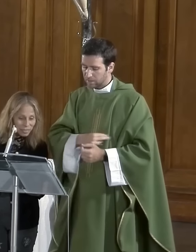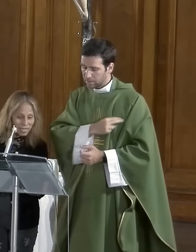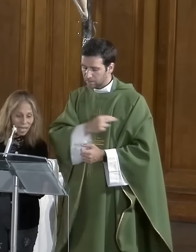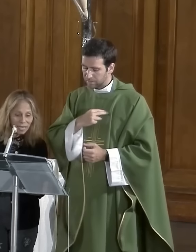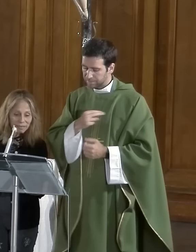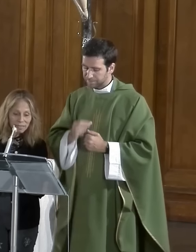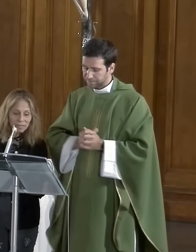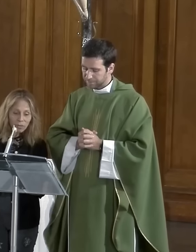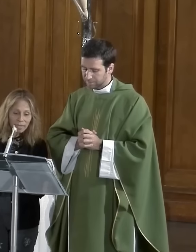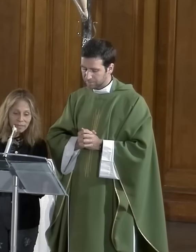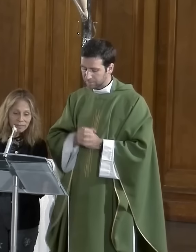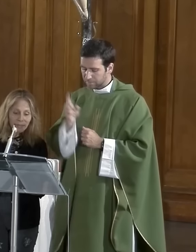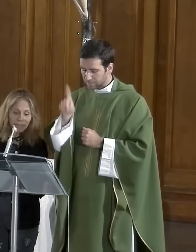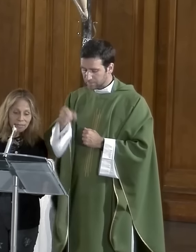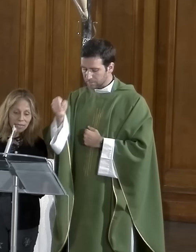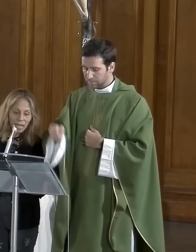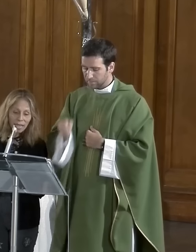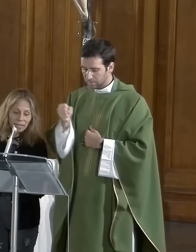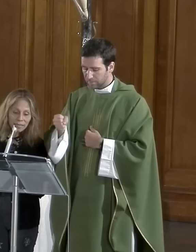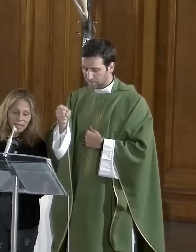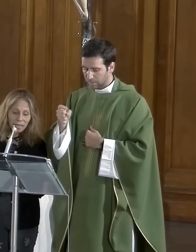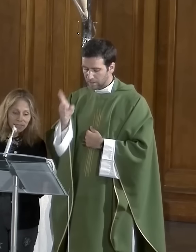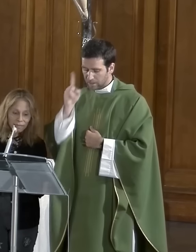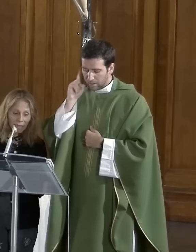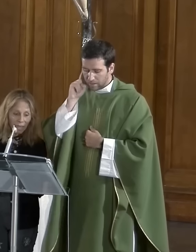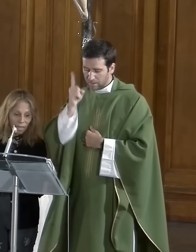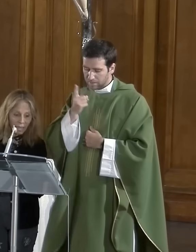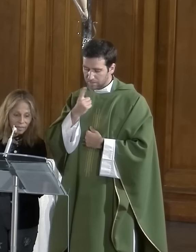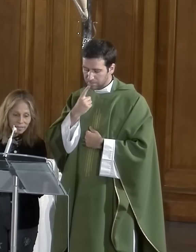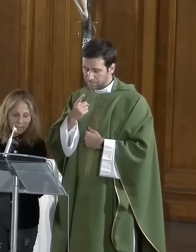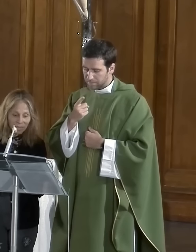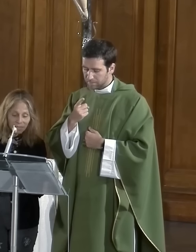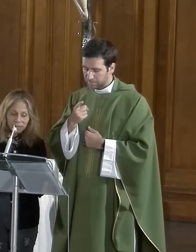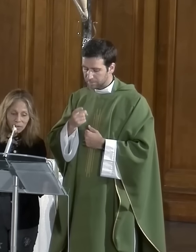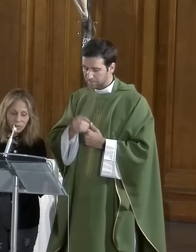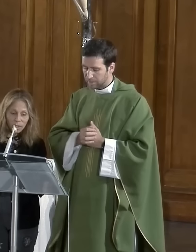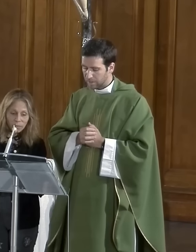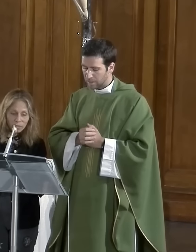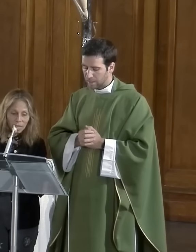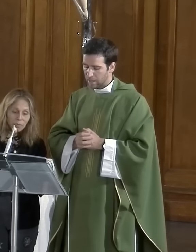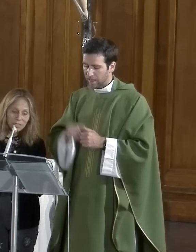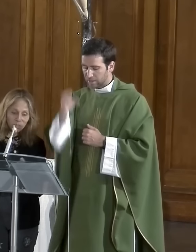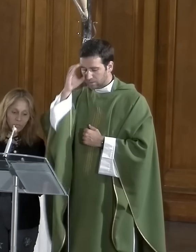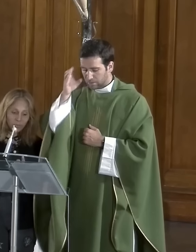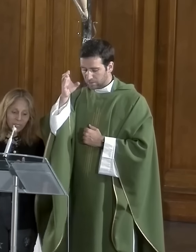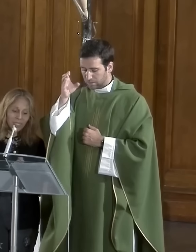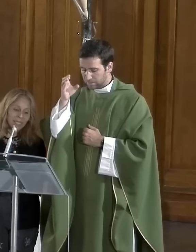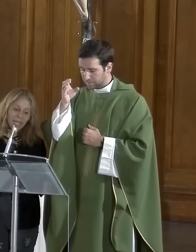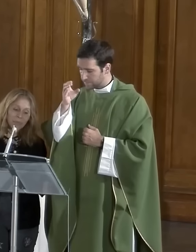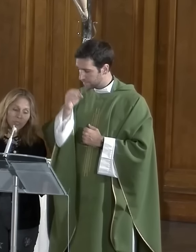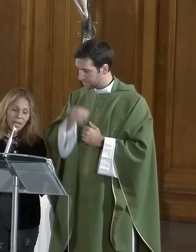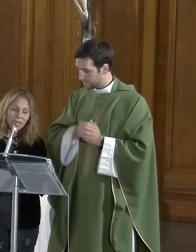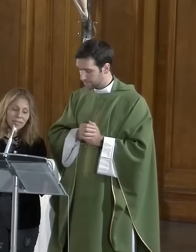y especial las que se organizan desde las entidades cristianas. Oremos en pastor y de la pastoral